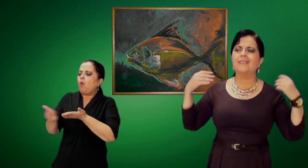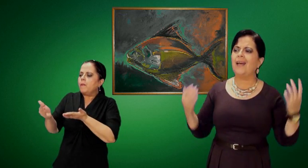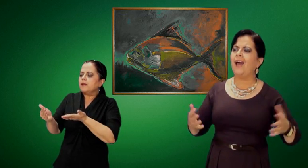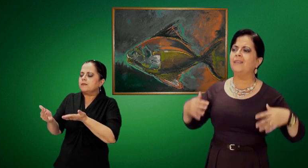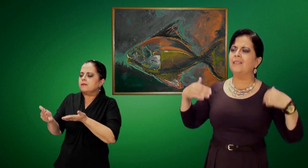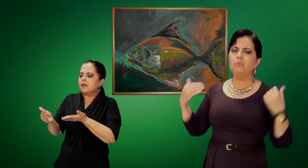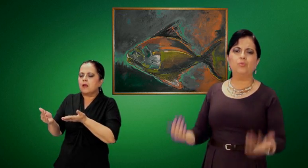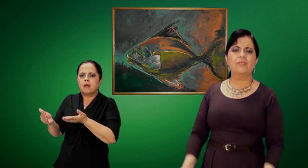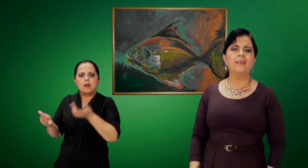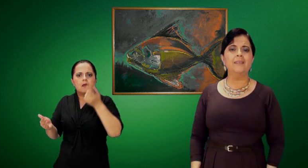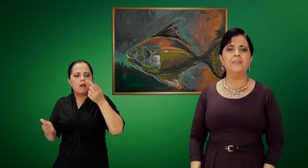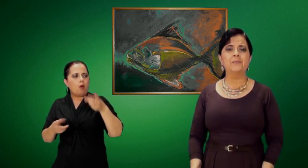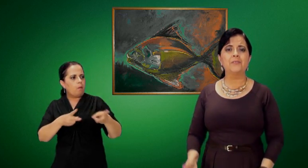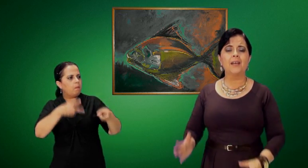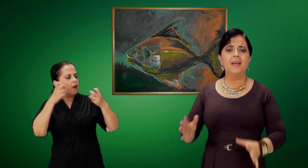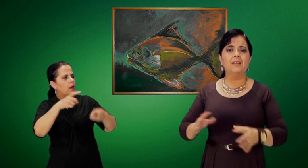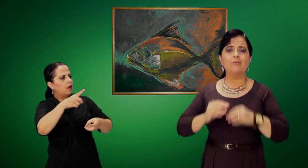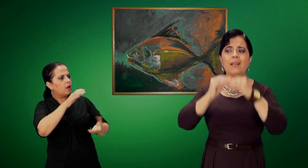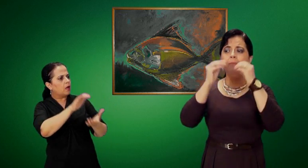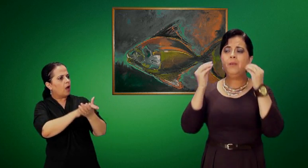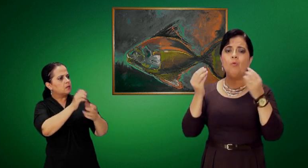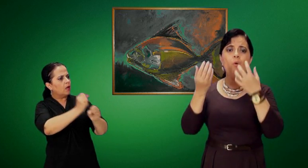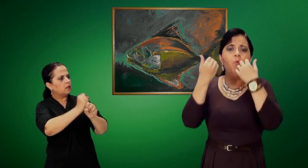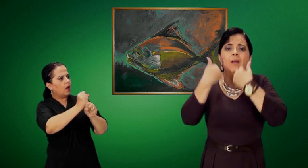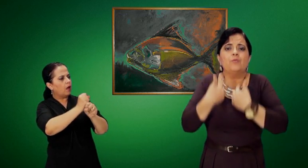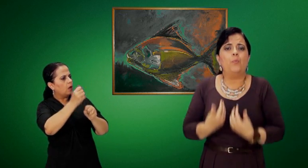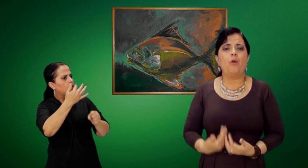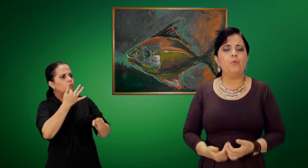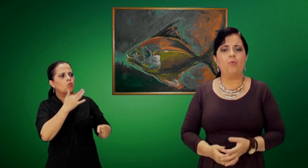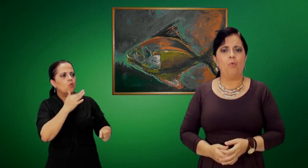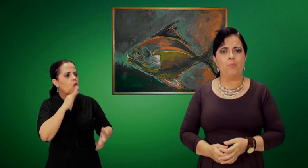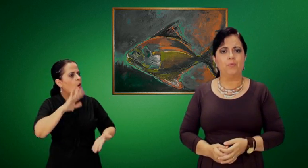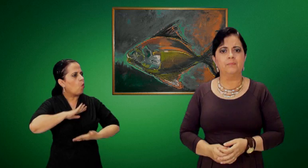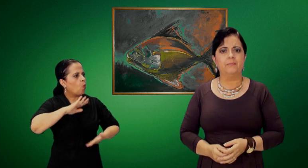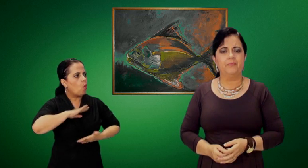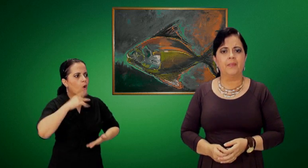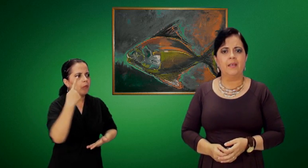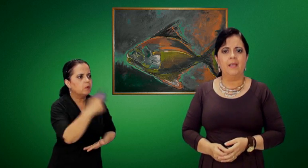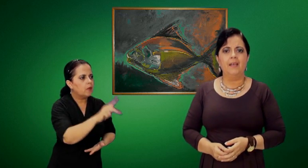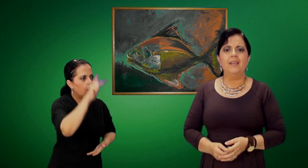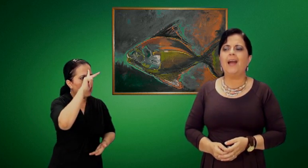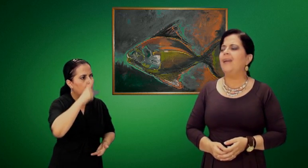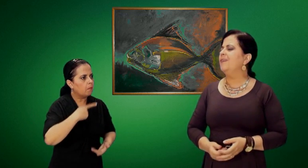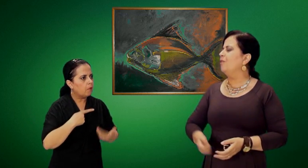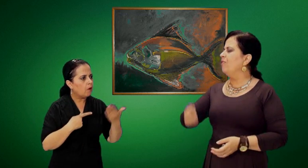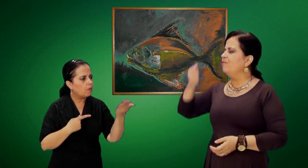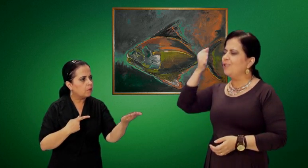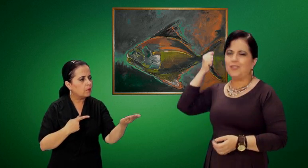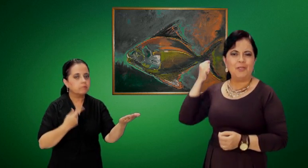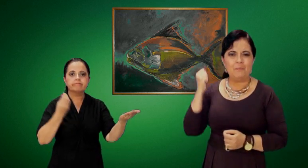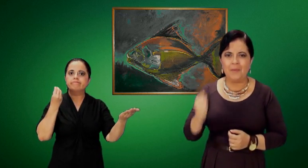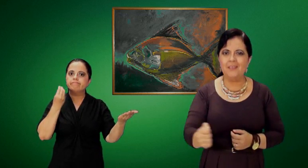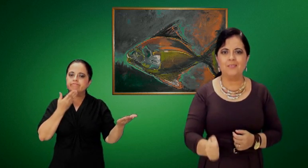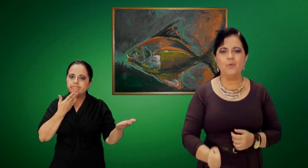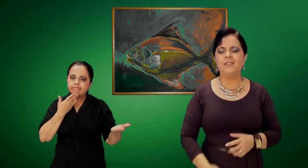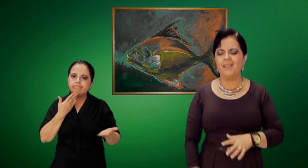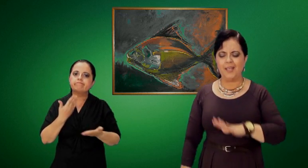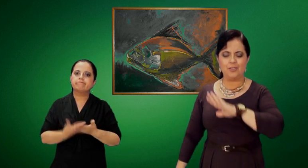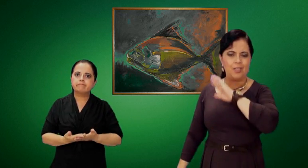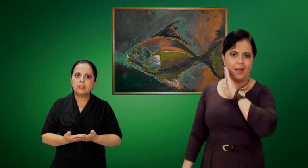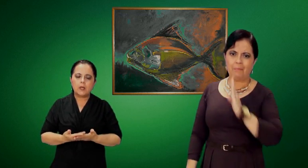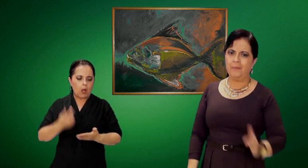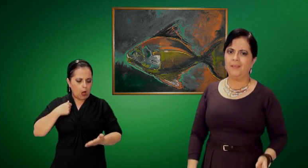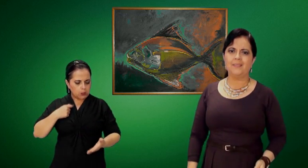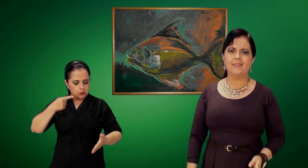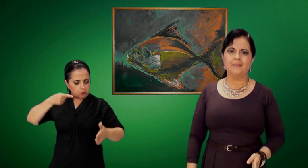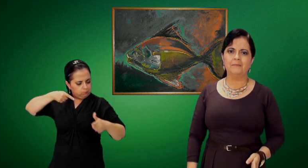pessoas casadas há muitos anos não sabiam como era o seu próprio corpo. E aí que eu investi mesmo, entrei